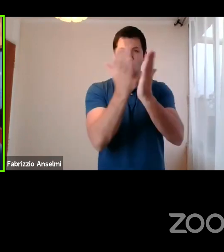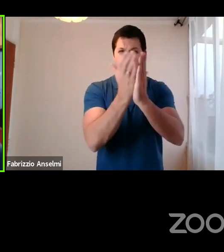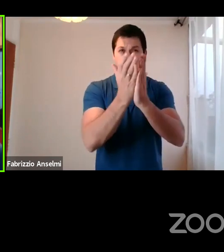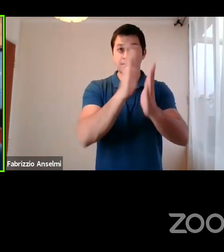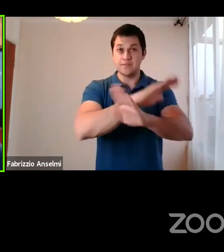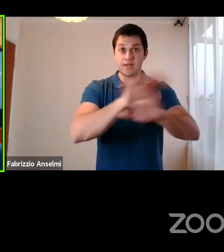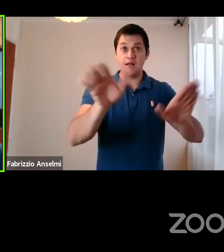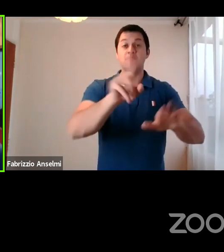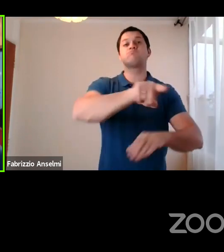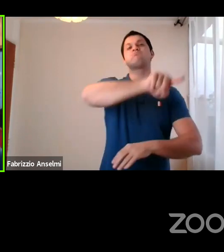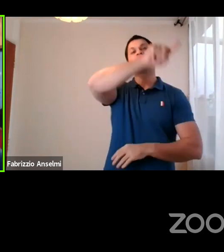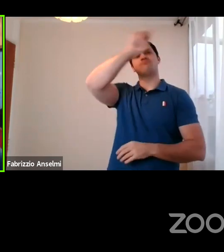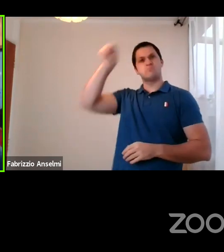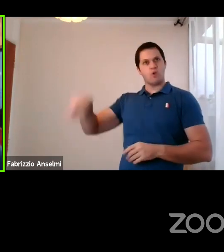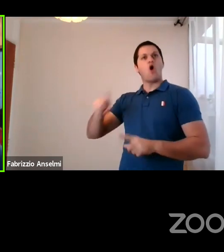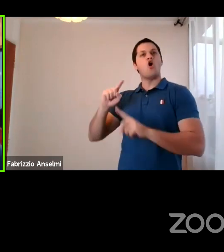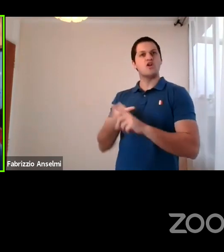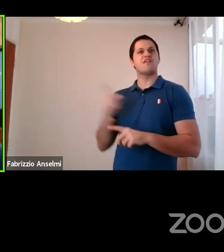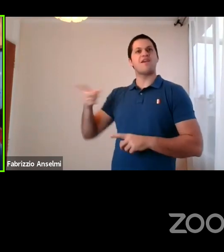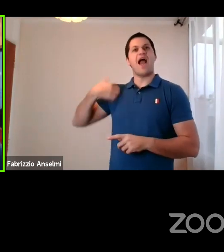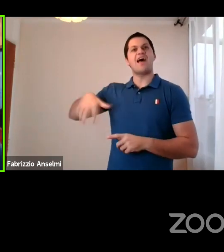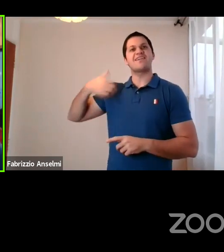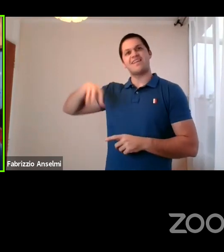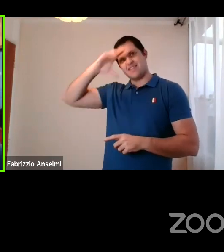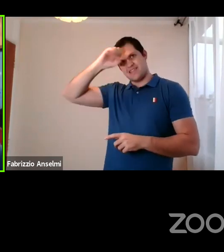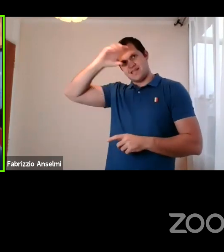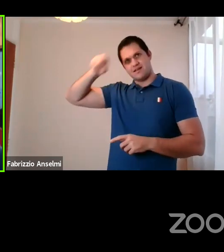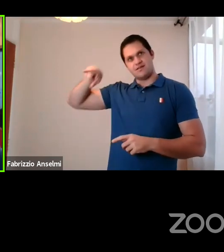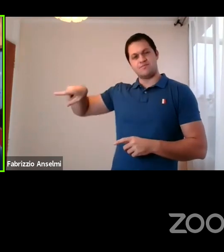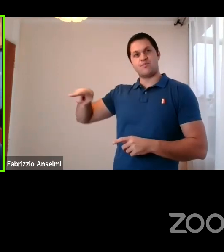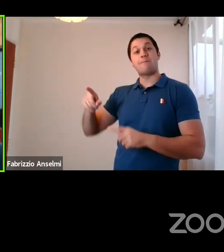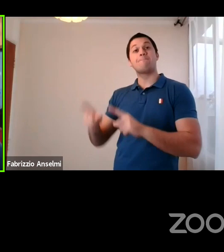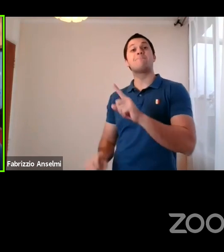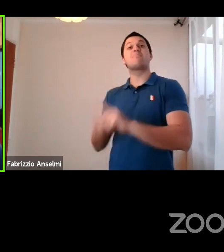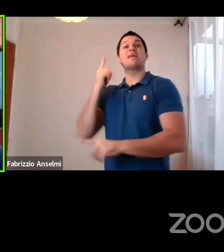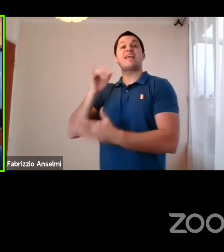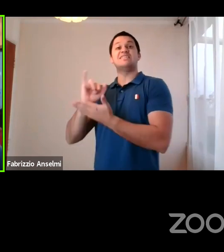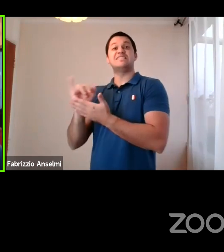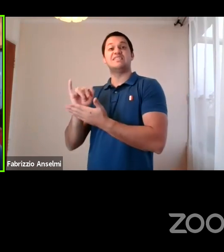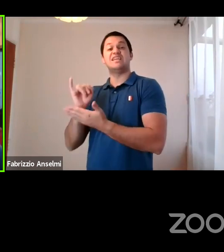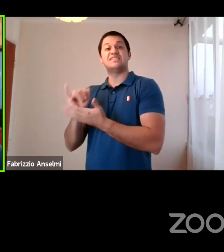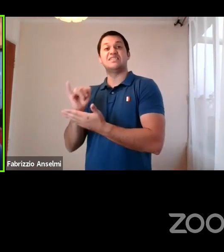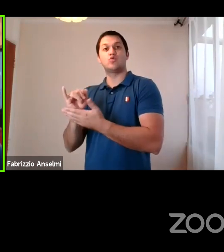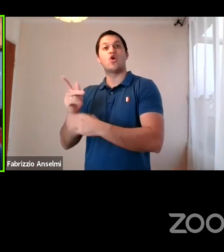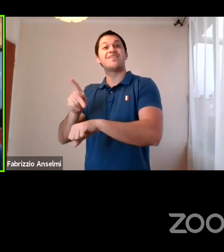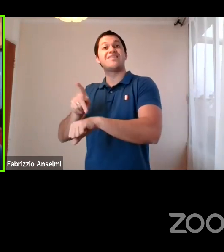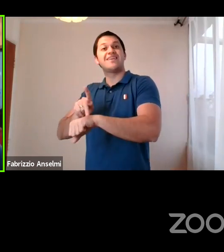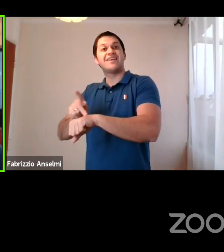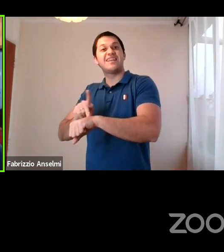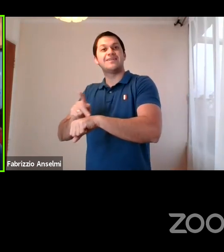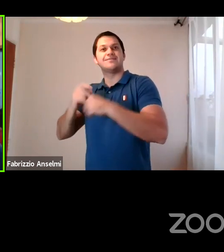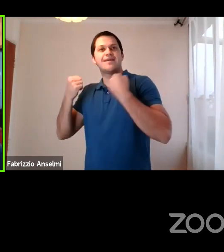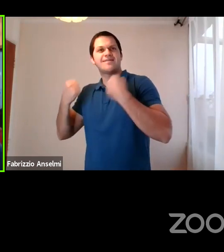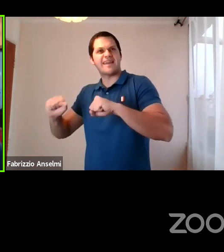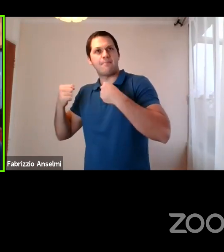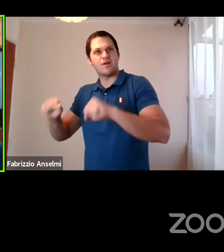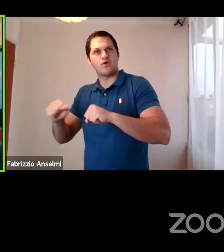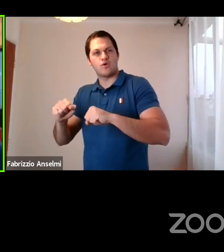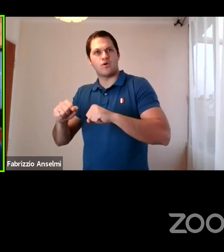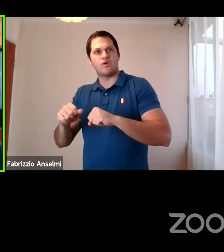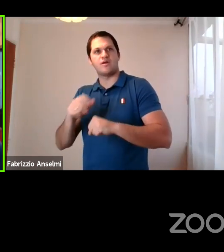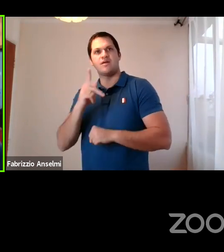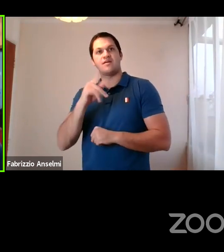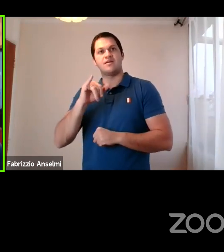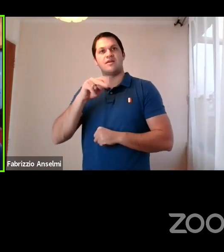primer instituto kinesiterápico, ¿ya? Con ese nombre, kinesiterápico.